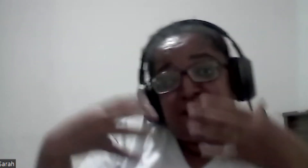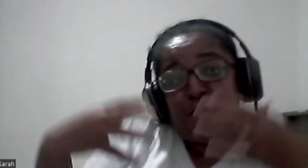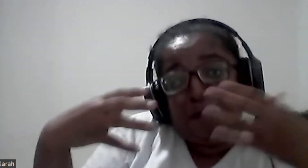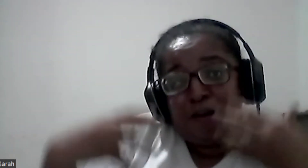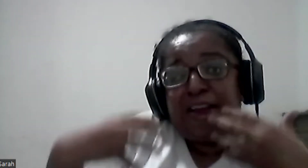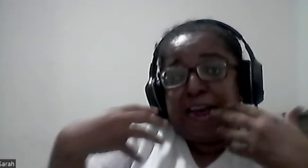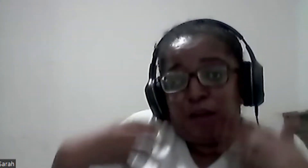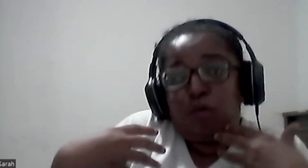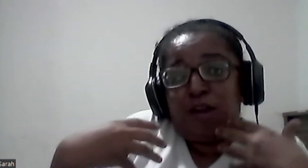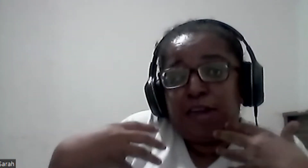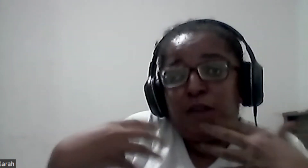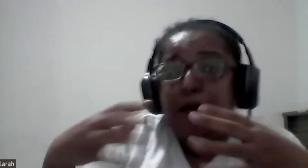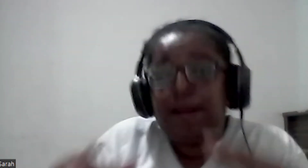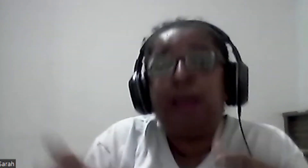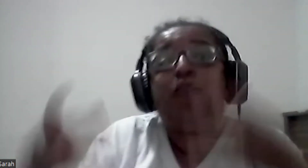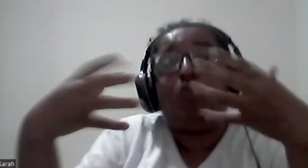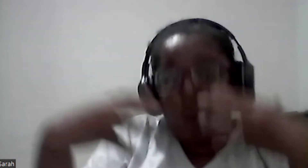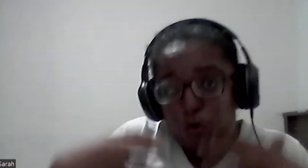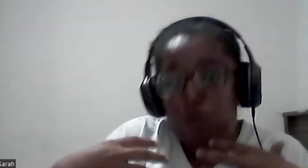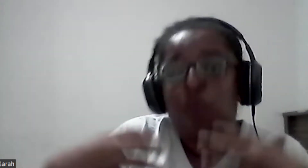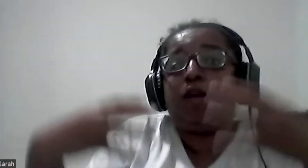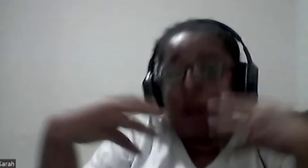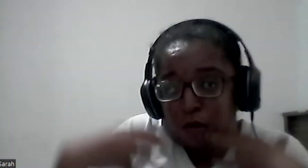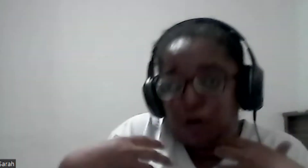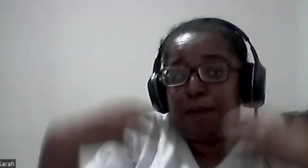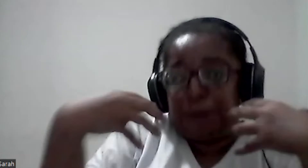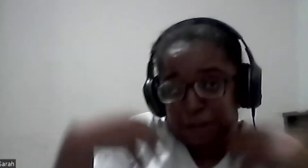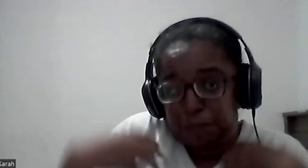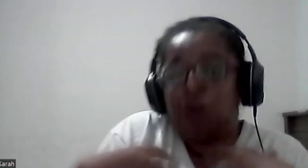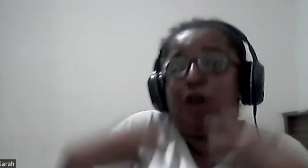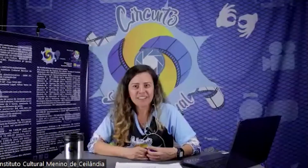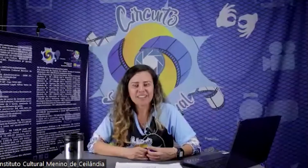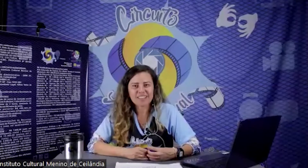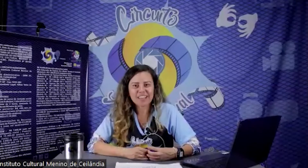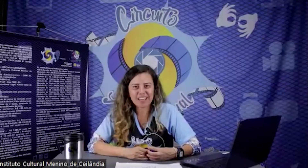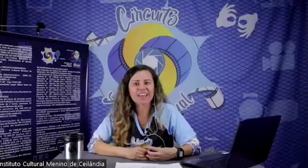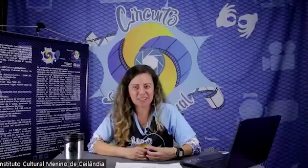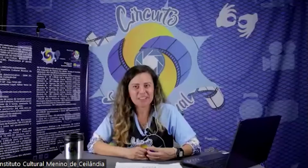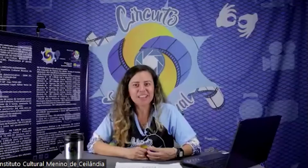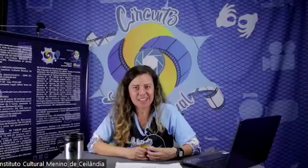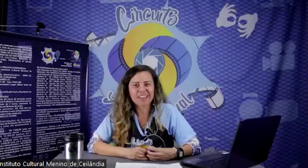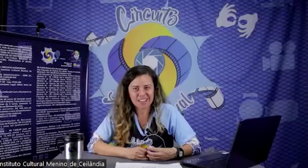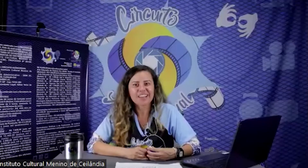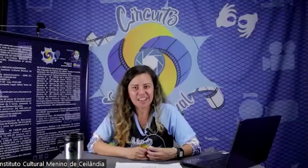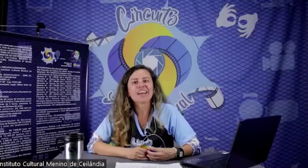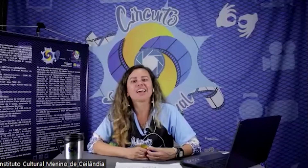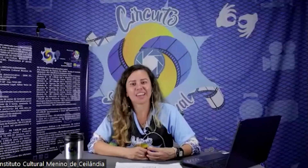é para olhar ele com coitadinho, mas tem surdo que olha para si Quer, próprio com coitadinho. quer. Aí eu disse, não, você